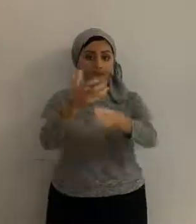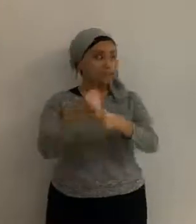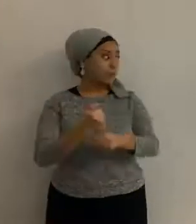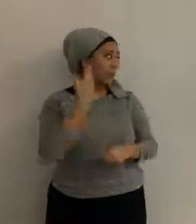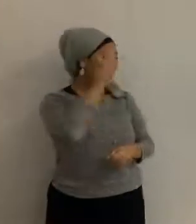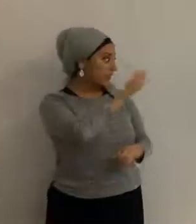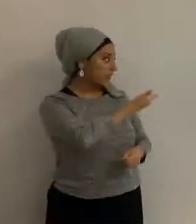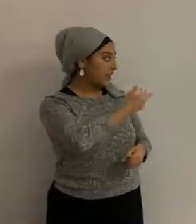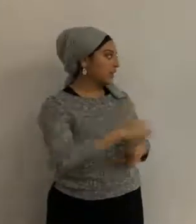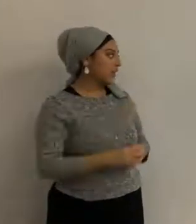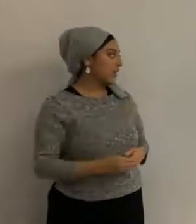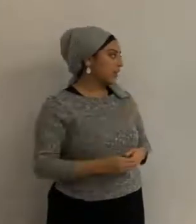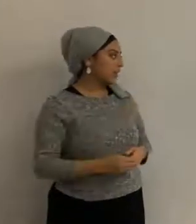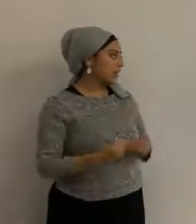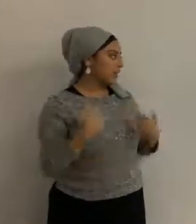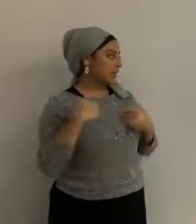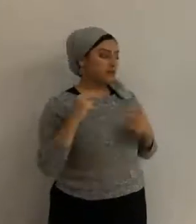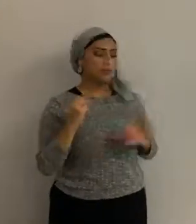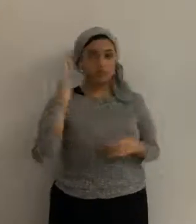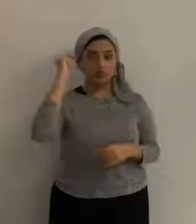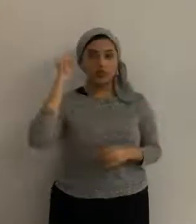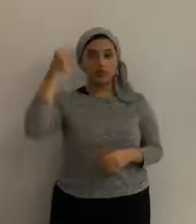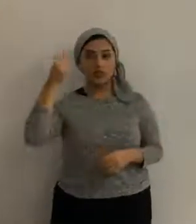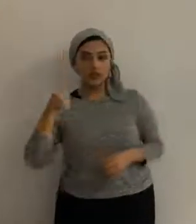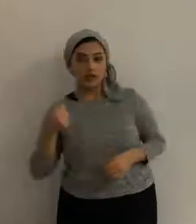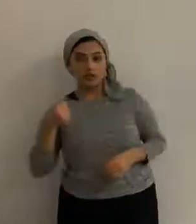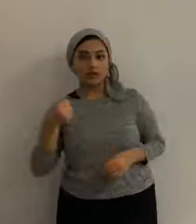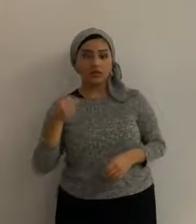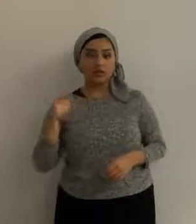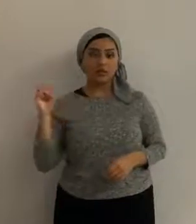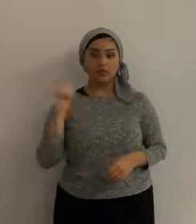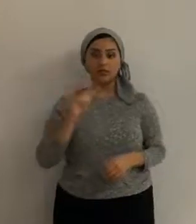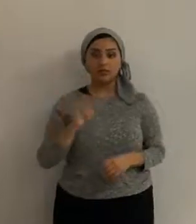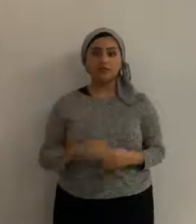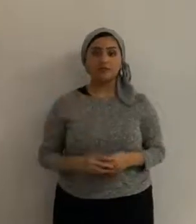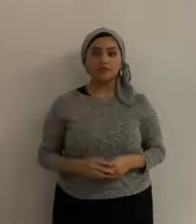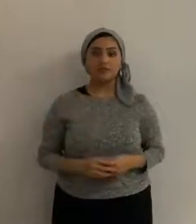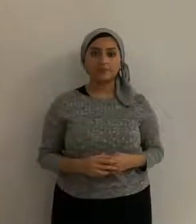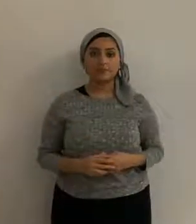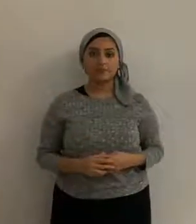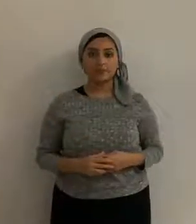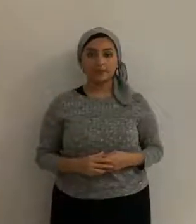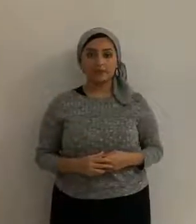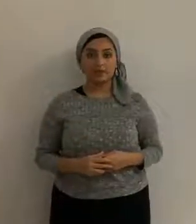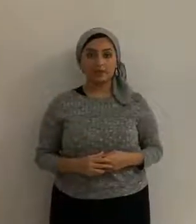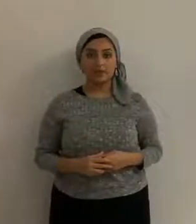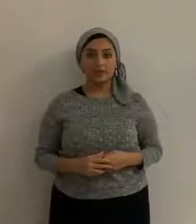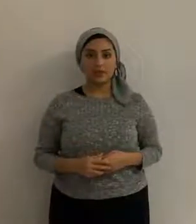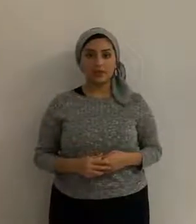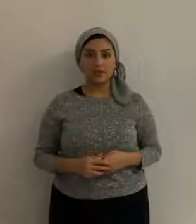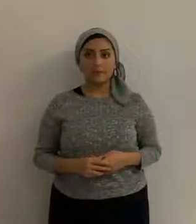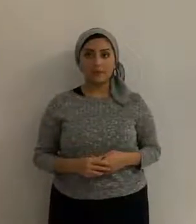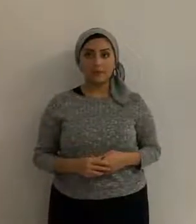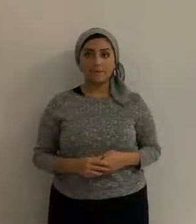Aquí tenemos el norte, sur, este, poniente, este, oeste. Y